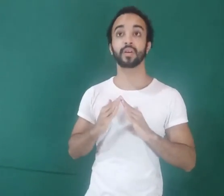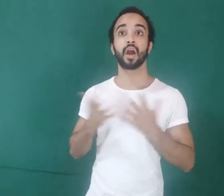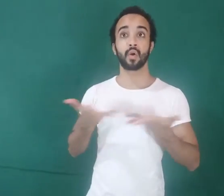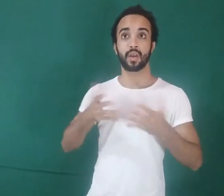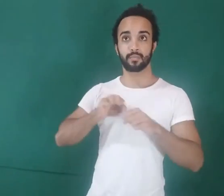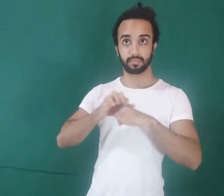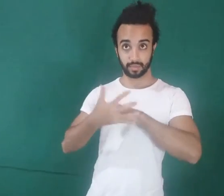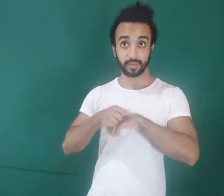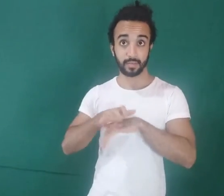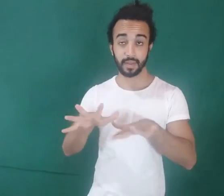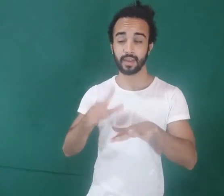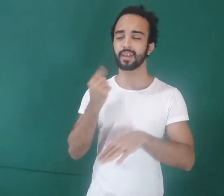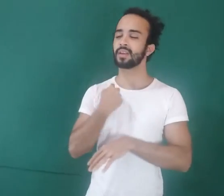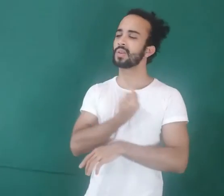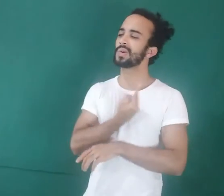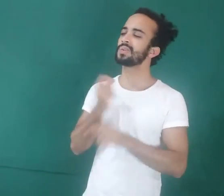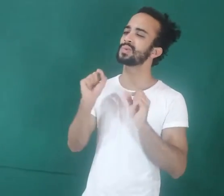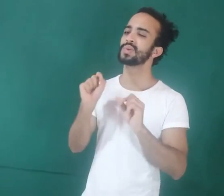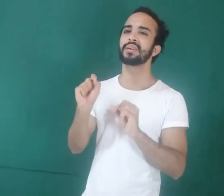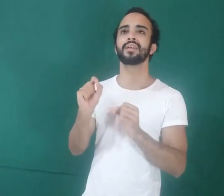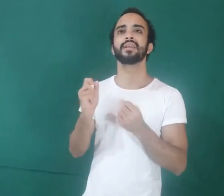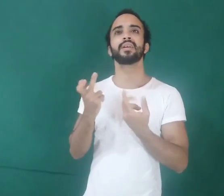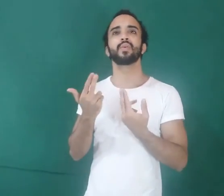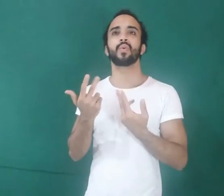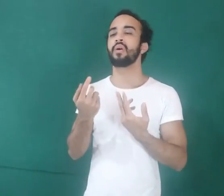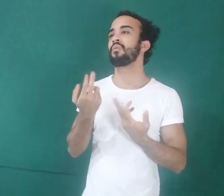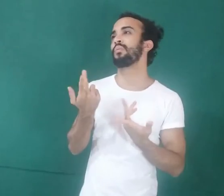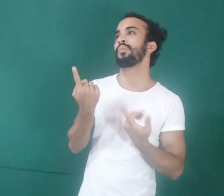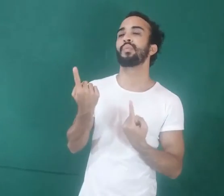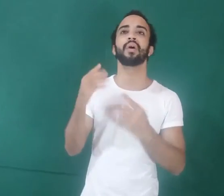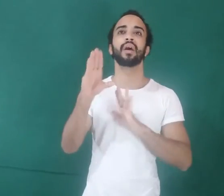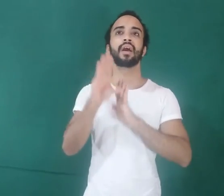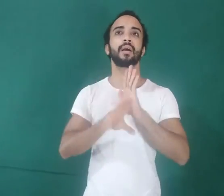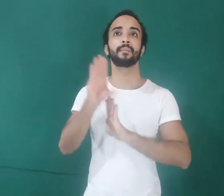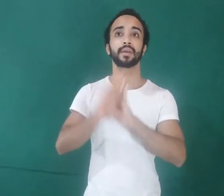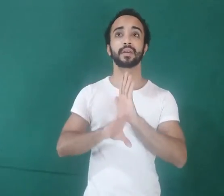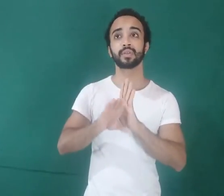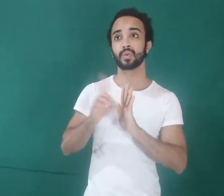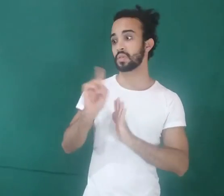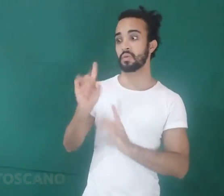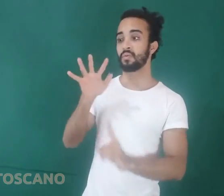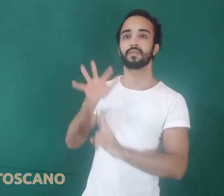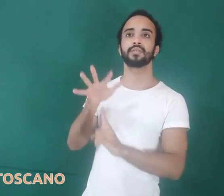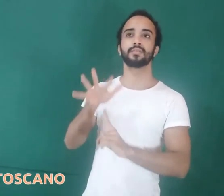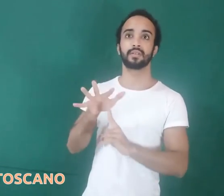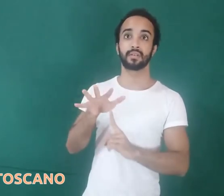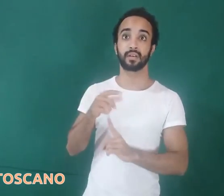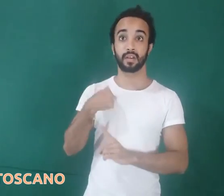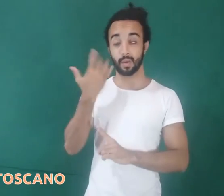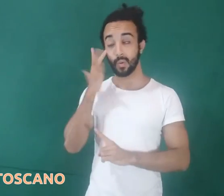pandemia, e a gente tinha passado disso como se tivesse sido um capítulo de uma série que não vai influenciar nada. Que esse é o gancho perfeito pra gente chegar